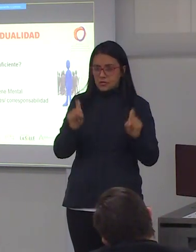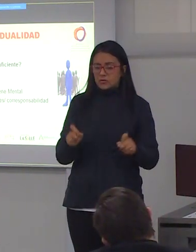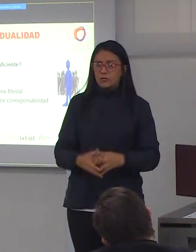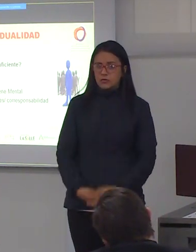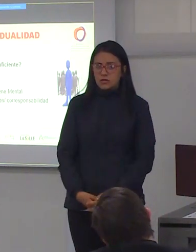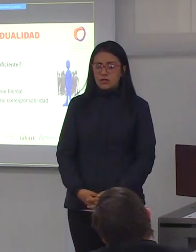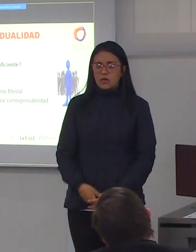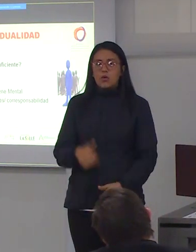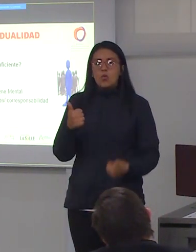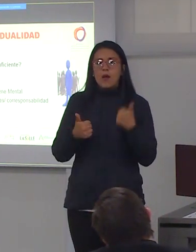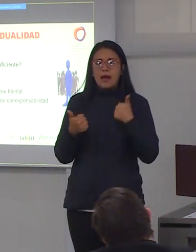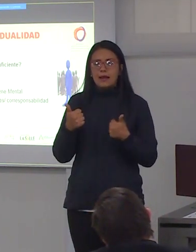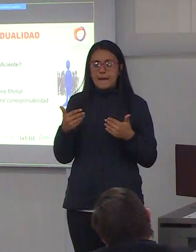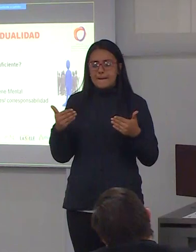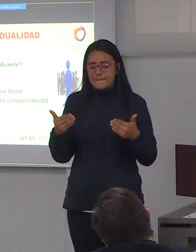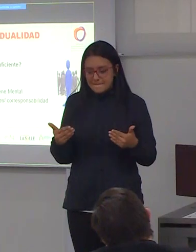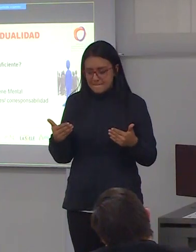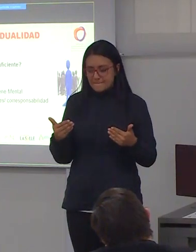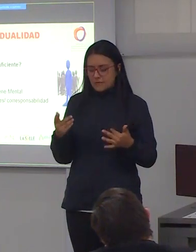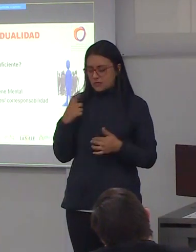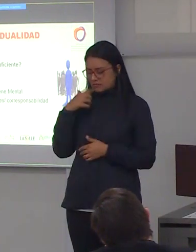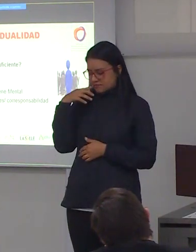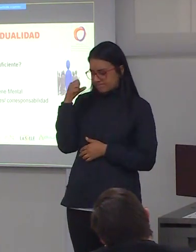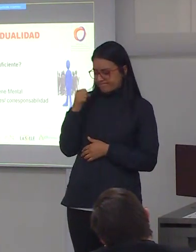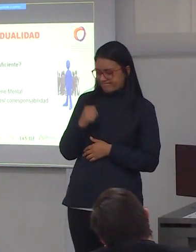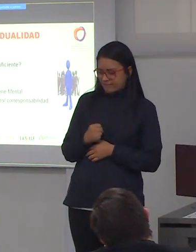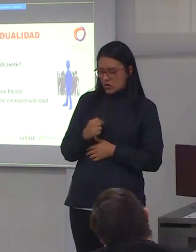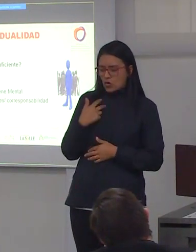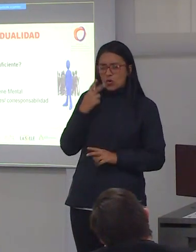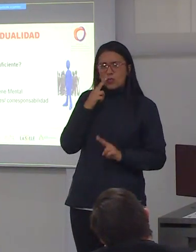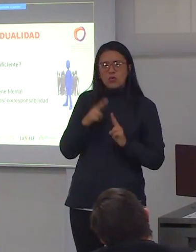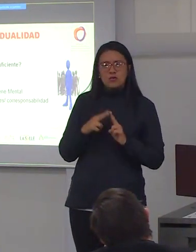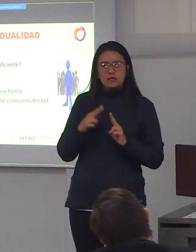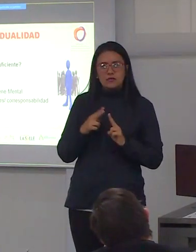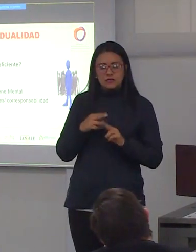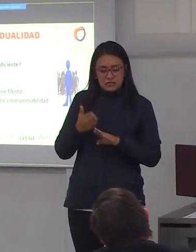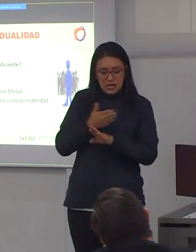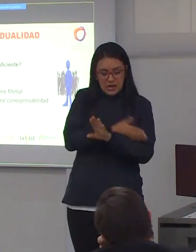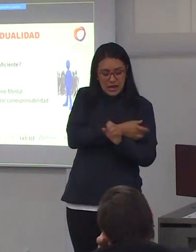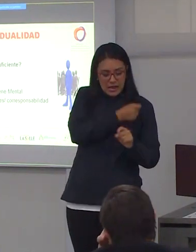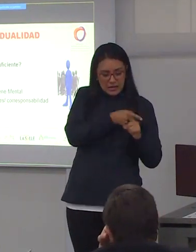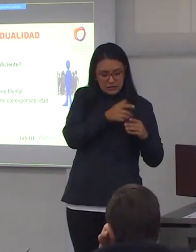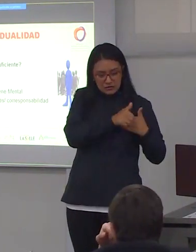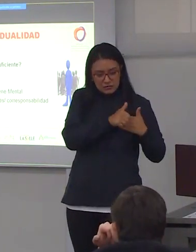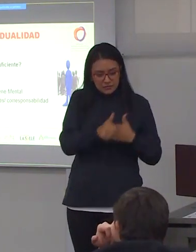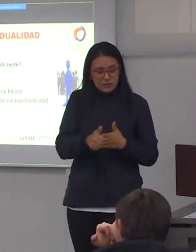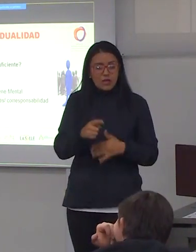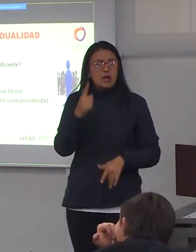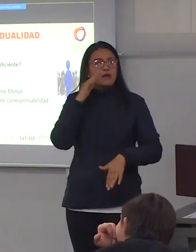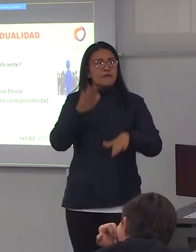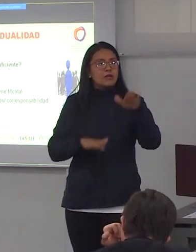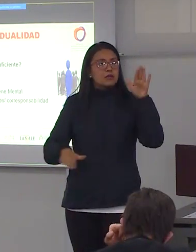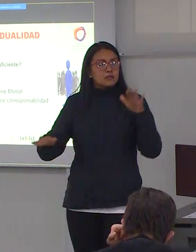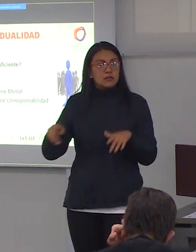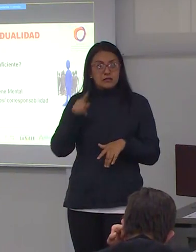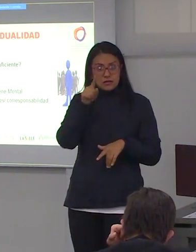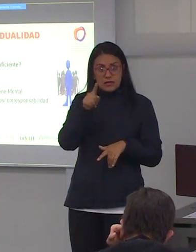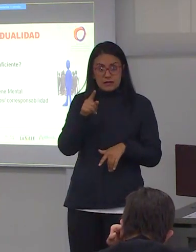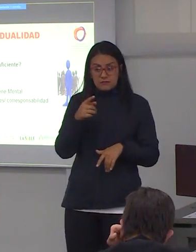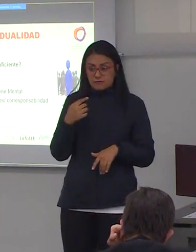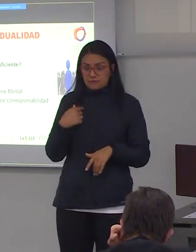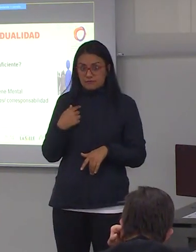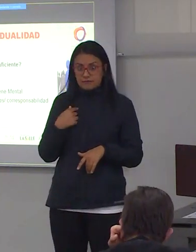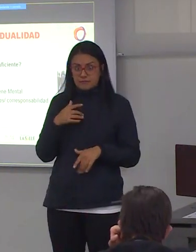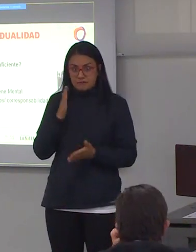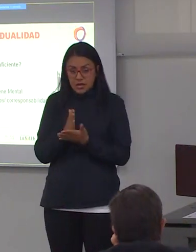cuáles son mis límites cómo me identifico realmente después de haber pasado por esta ruta porque también si entra uno entra la